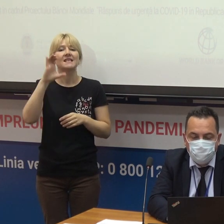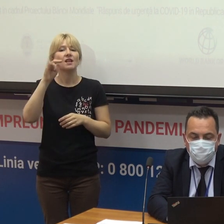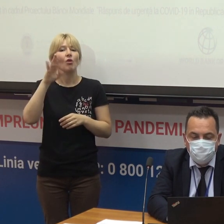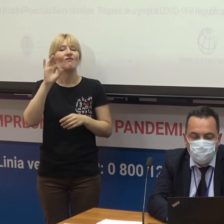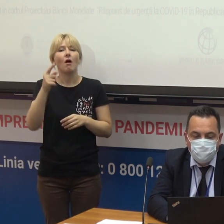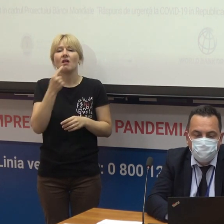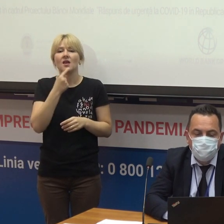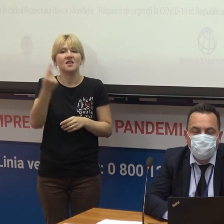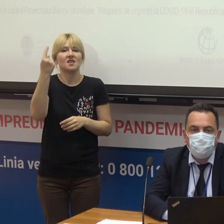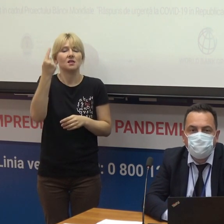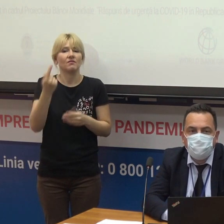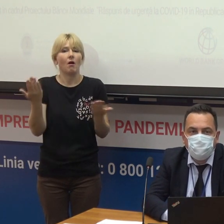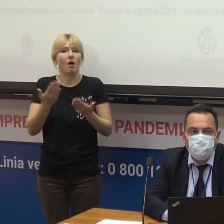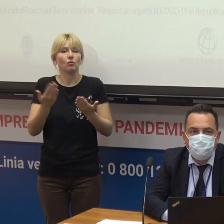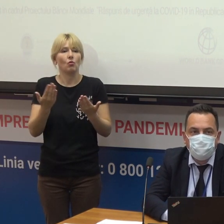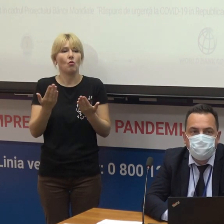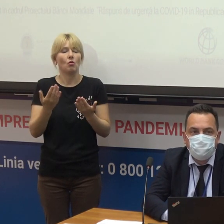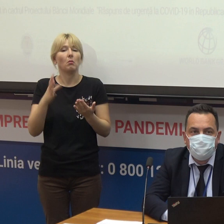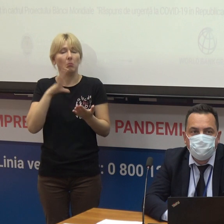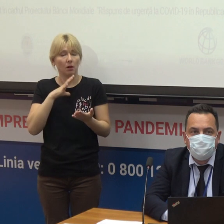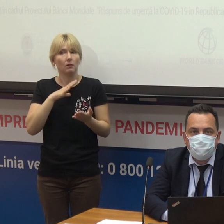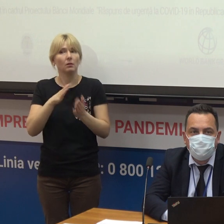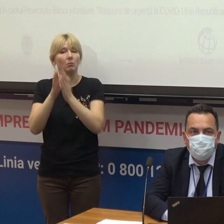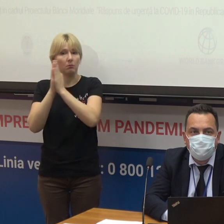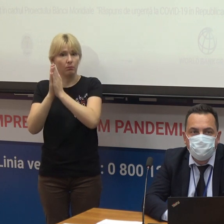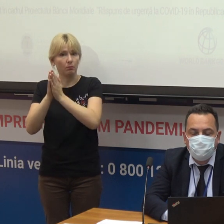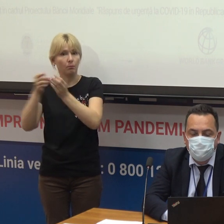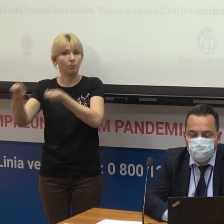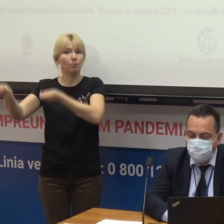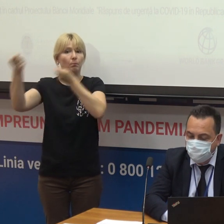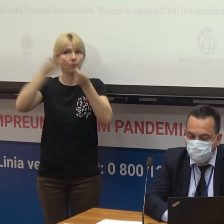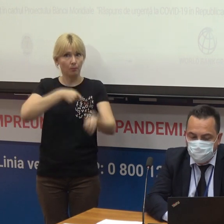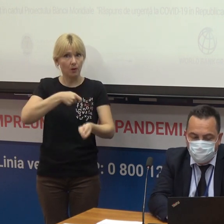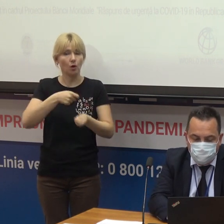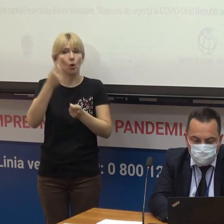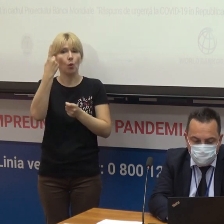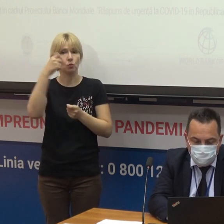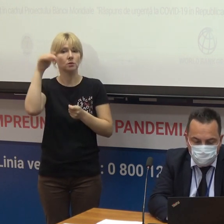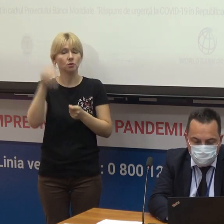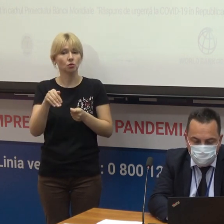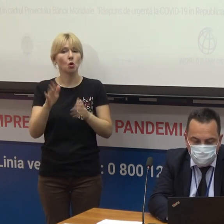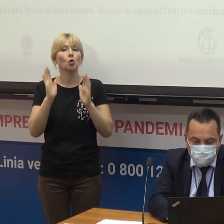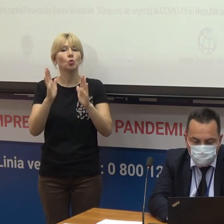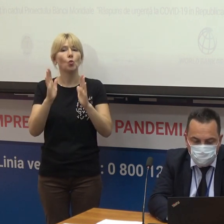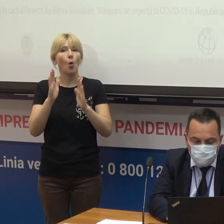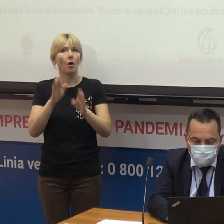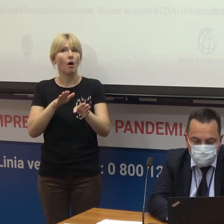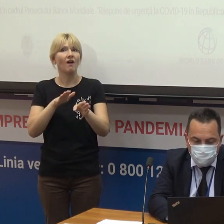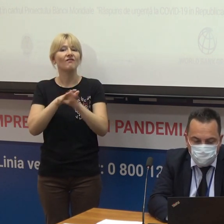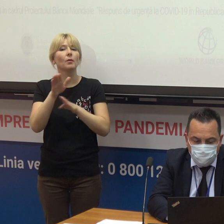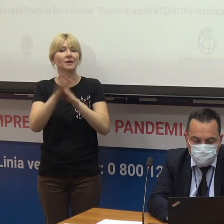unicul vaccin care până la moment a fost achiziționat, din cele 100.000 s-a reușit administrarea practic